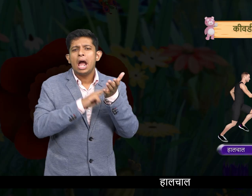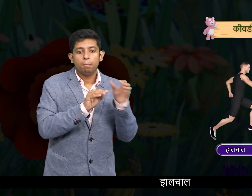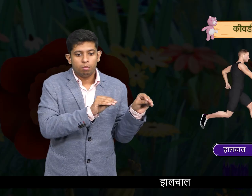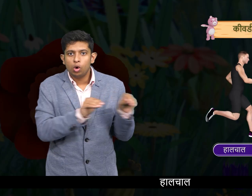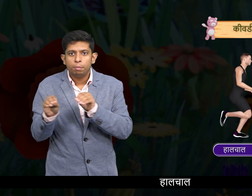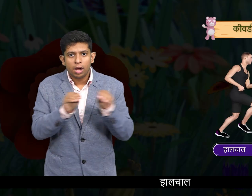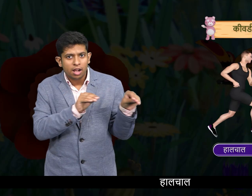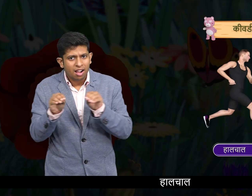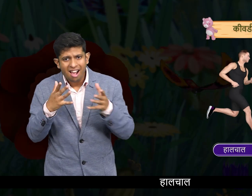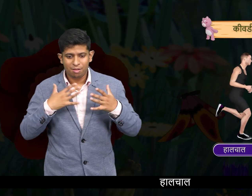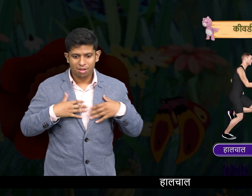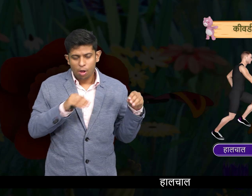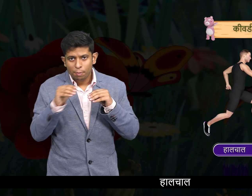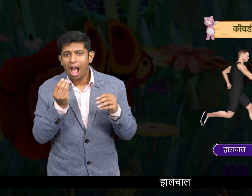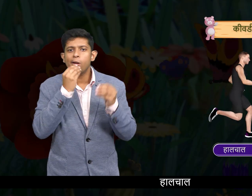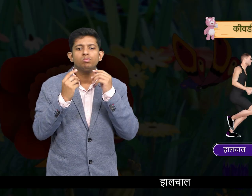हालचाल,